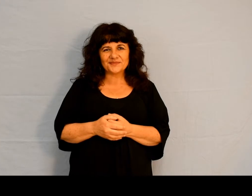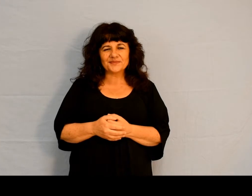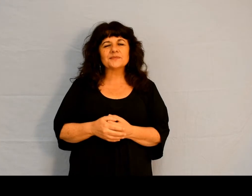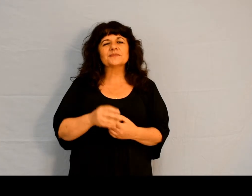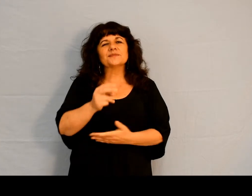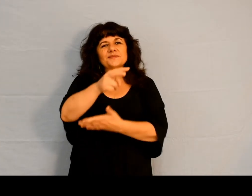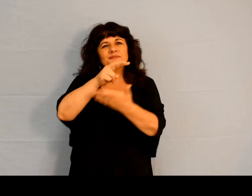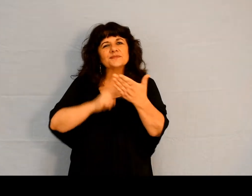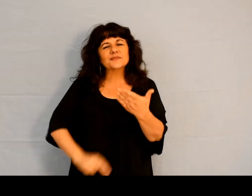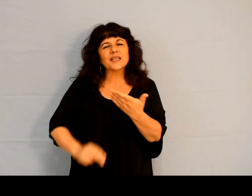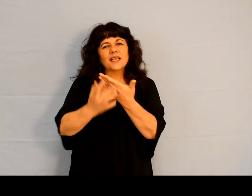Lecture de la lettre aux Hébreux.